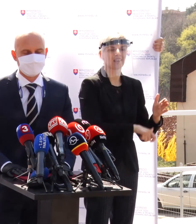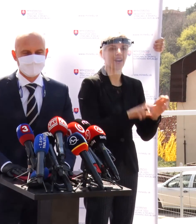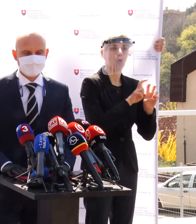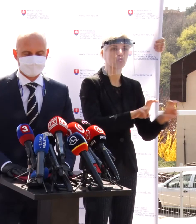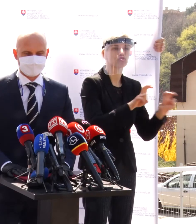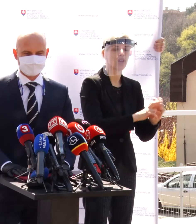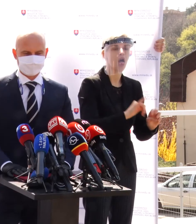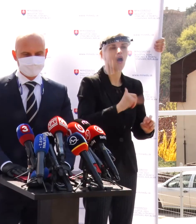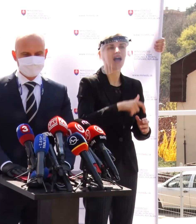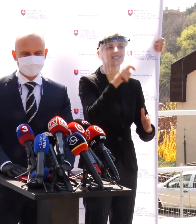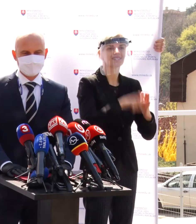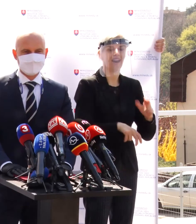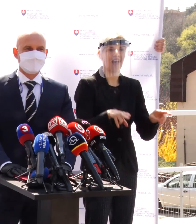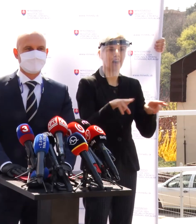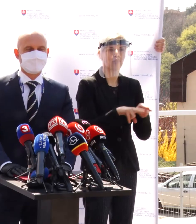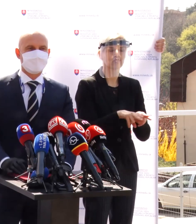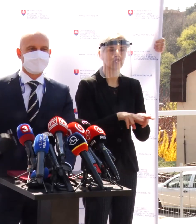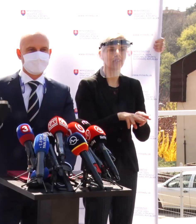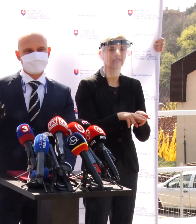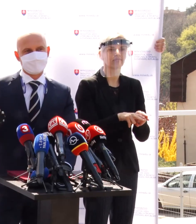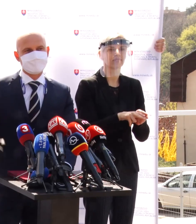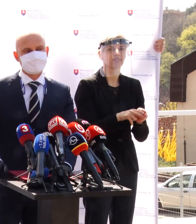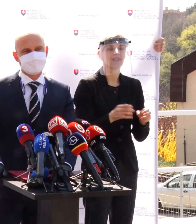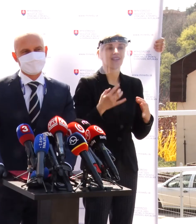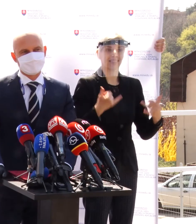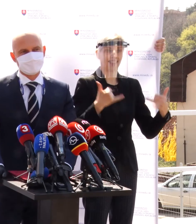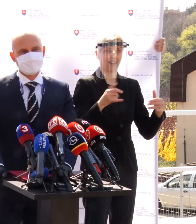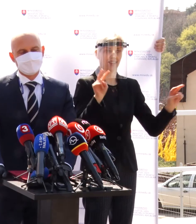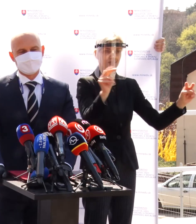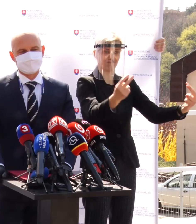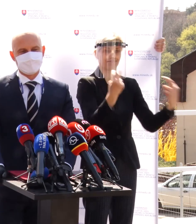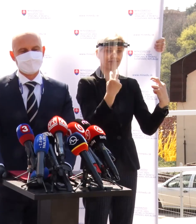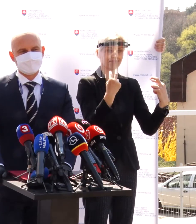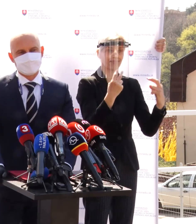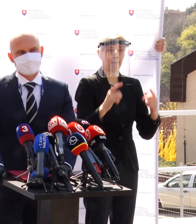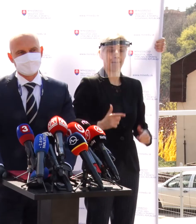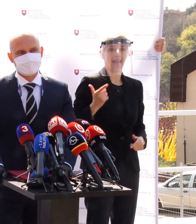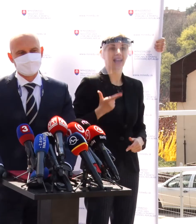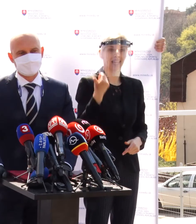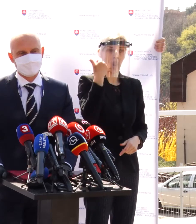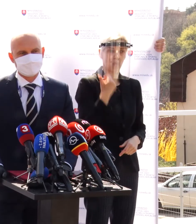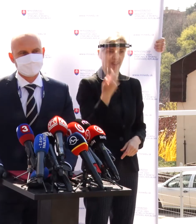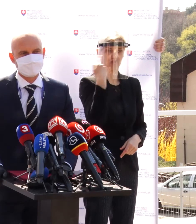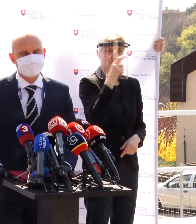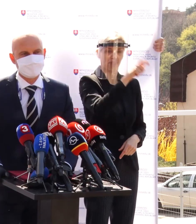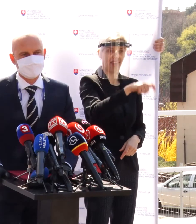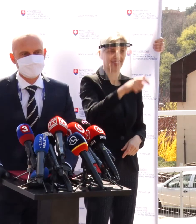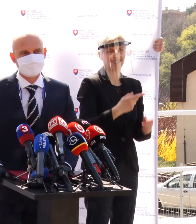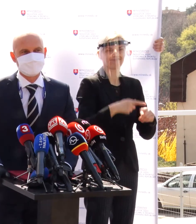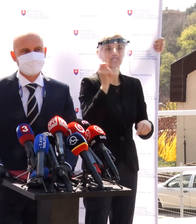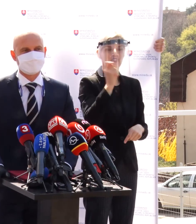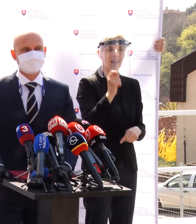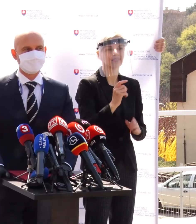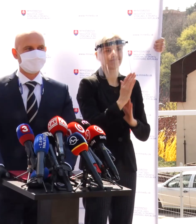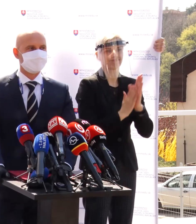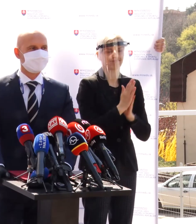strany rodičov, tak ja, ak teraz nás pozerajú mladí ľudia ako študenti a žiaci, tak ich chcem poprosiť,